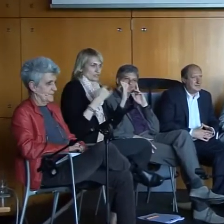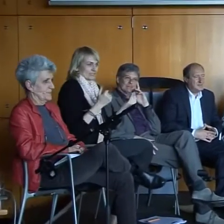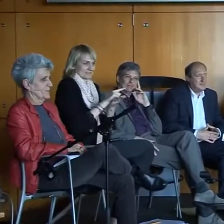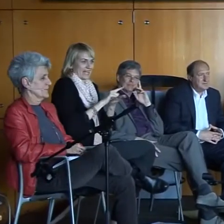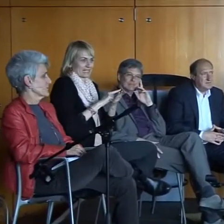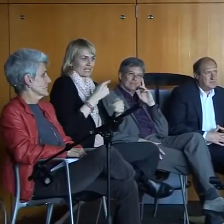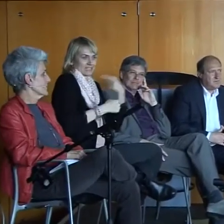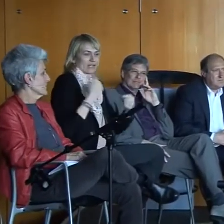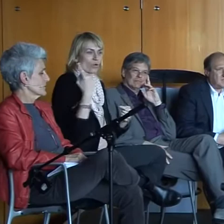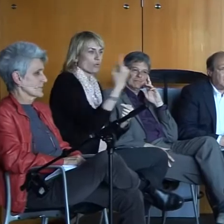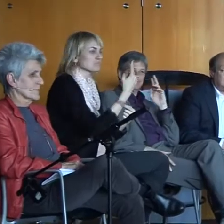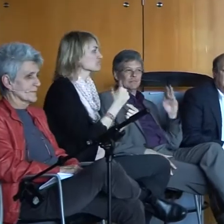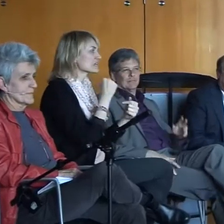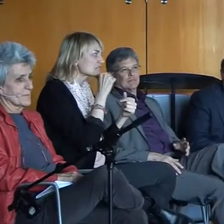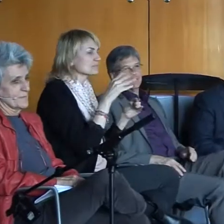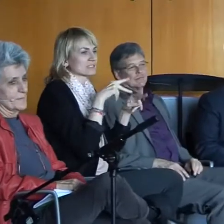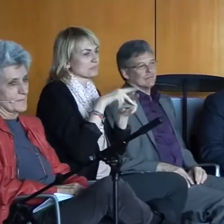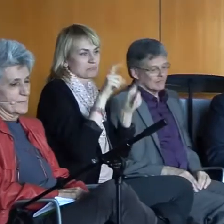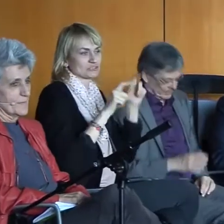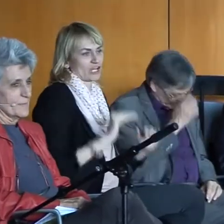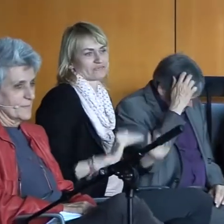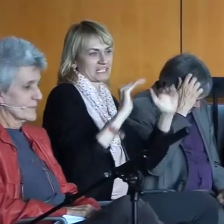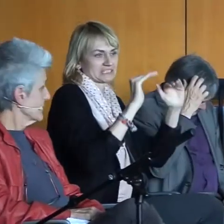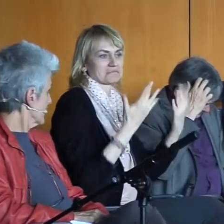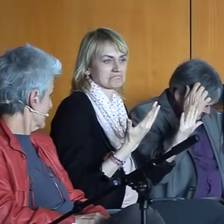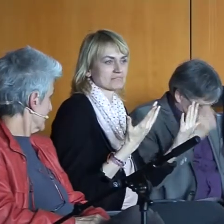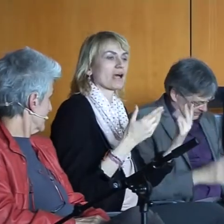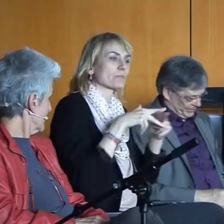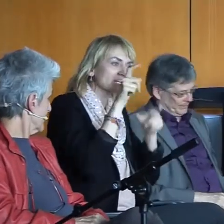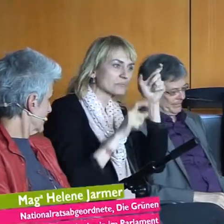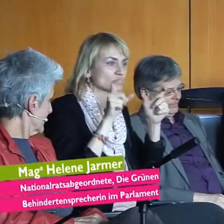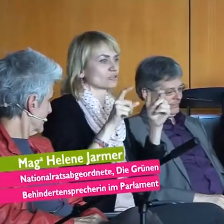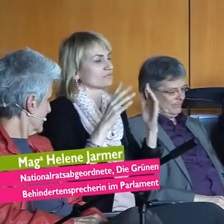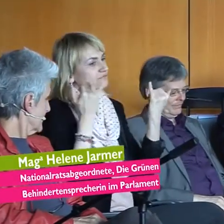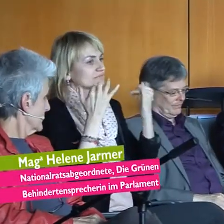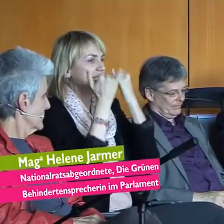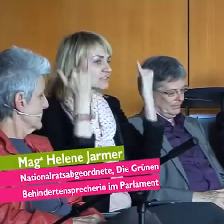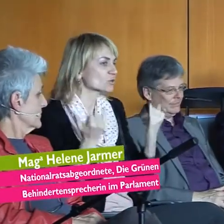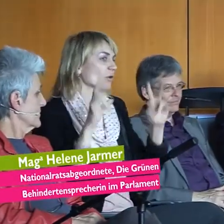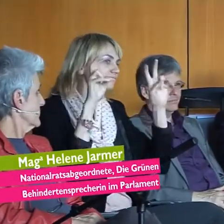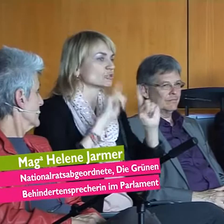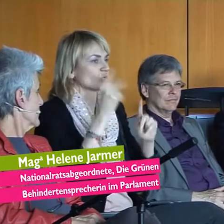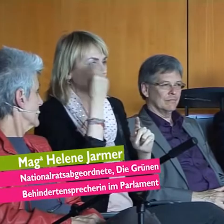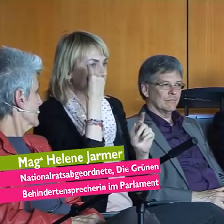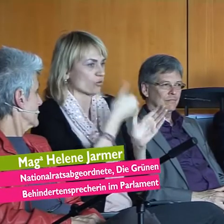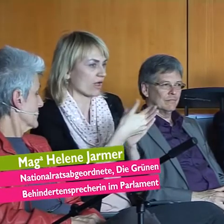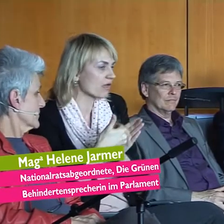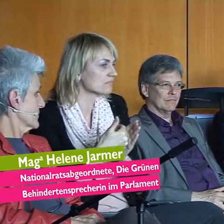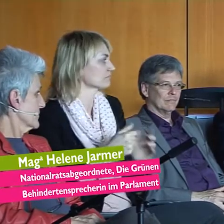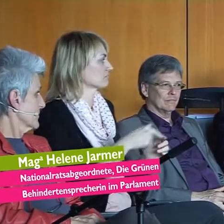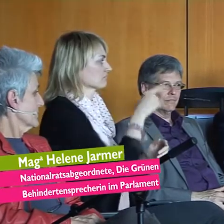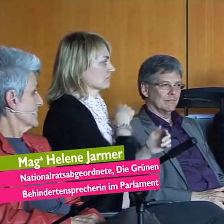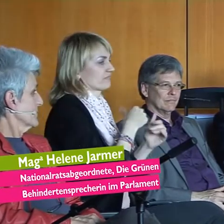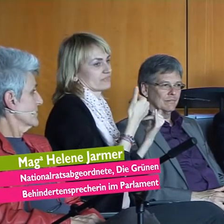Gesellschaft. Bekannt ist es ja in der Generation, behinderte Menschen kennen wir nicht. Sie wachsen